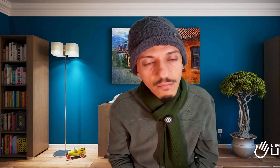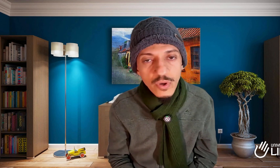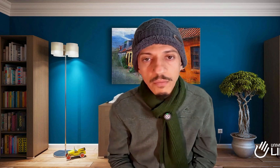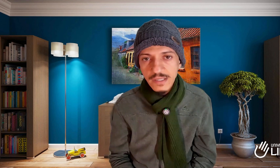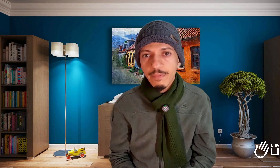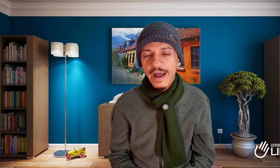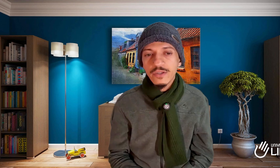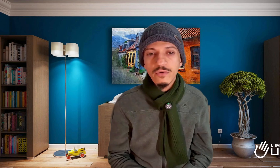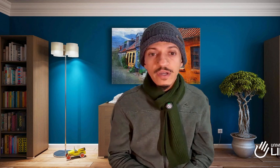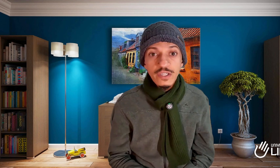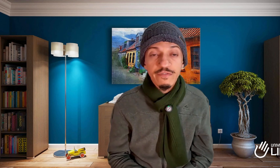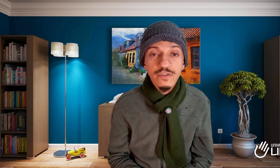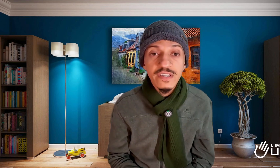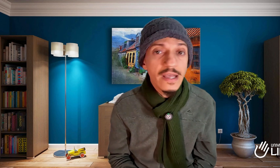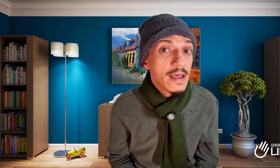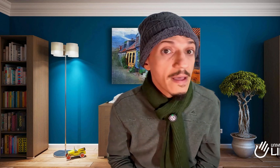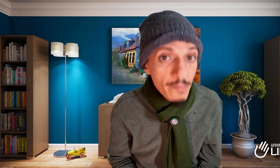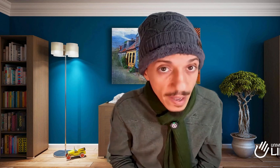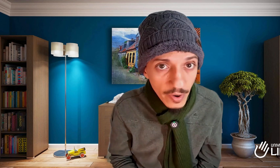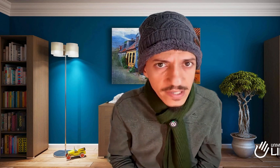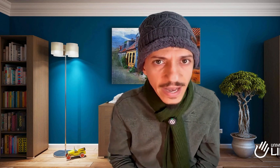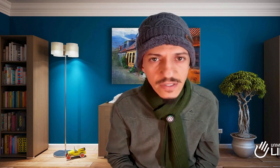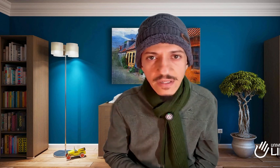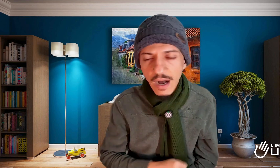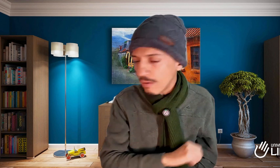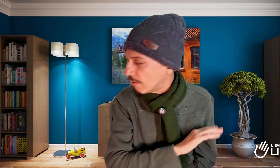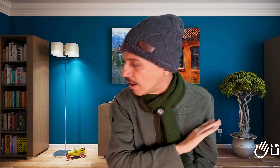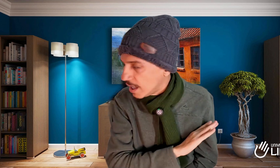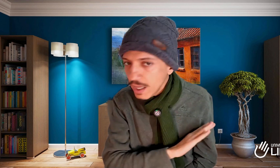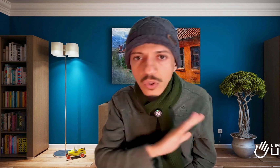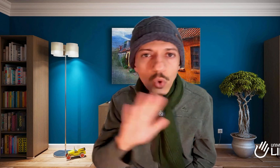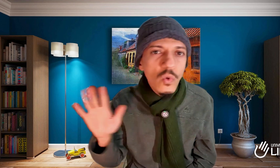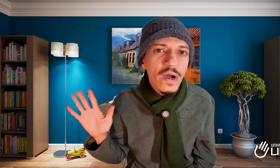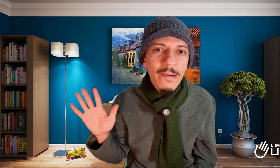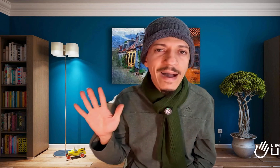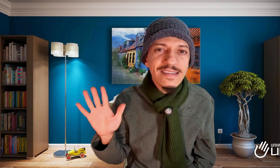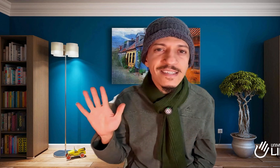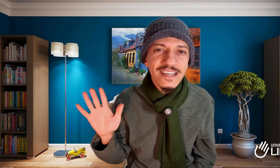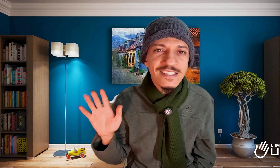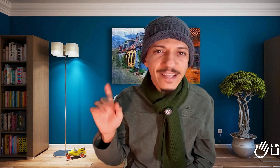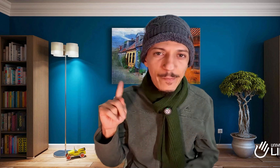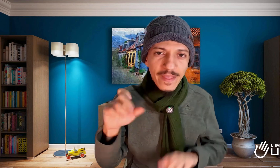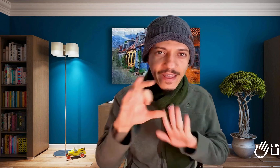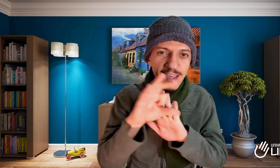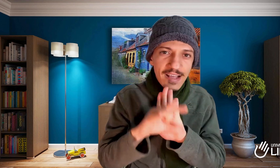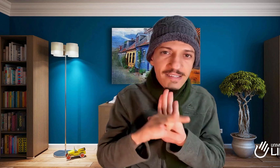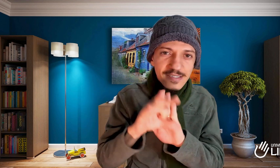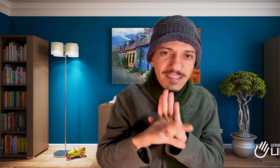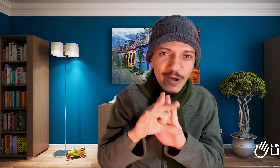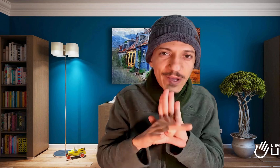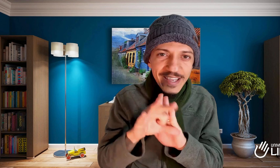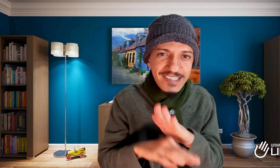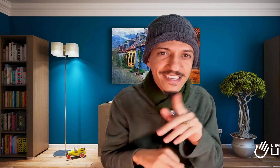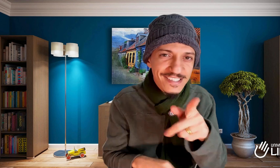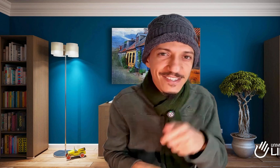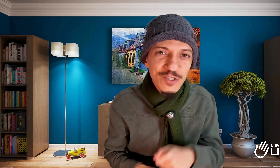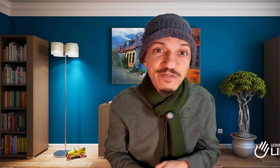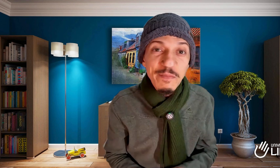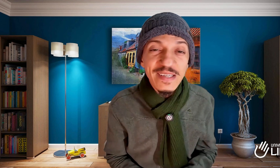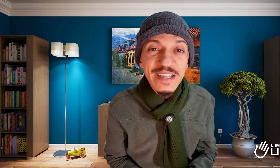mais prático de você memorizar o sinal e nunca mais esquecer. Esse sinal aqui, as chances são de que vai passar mais de